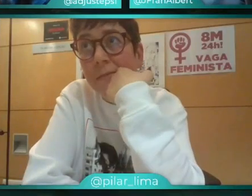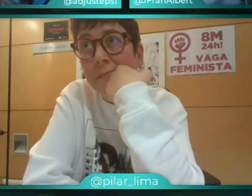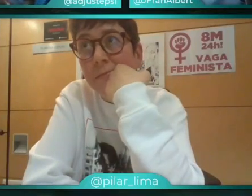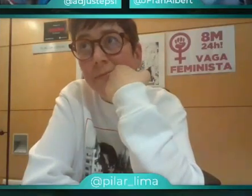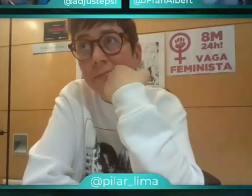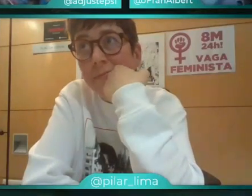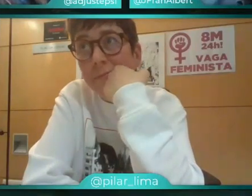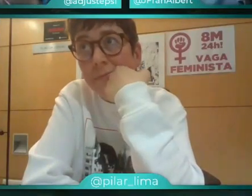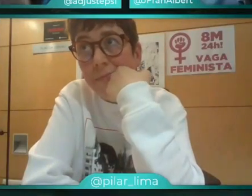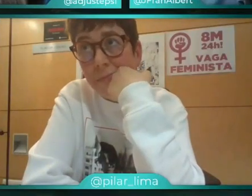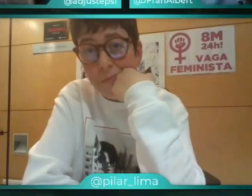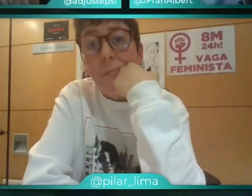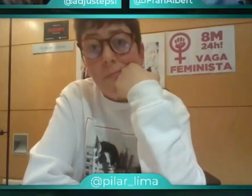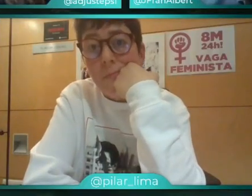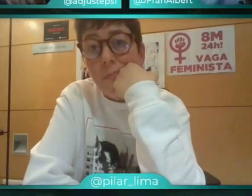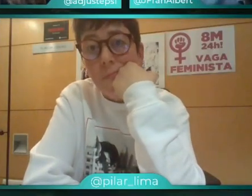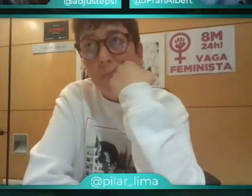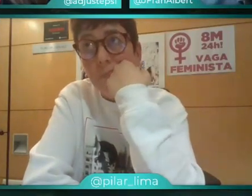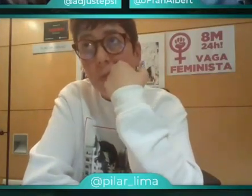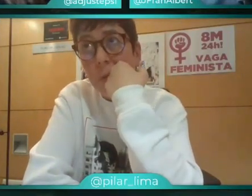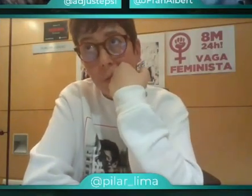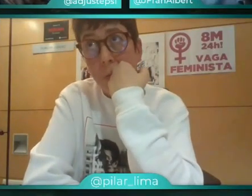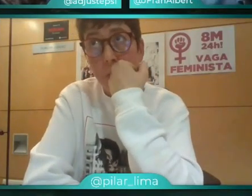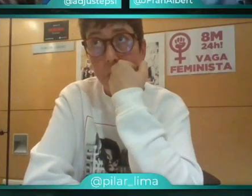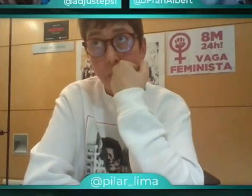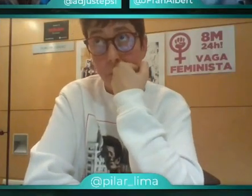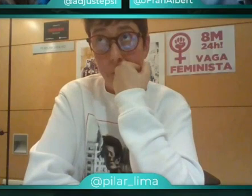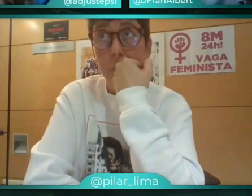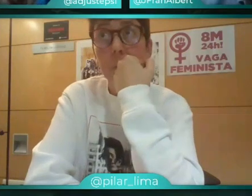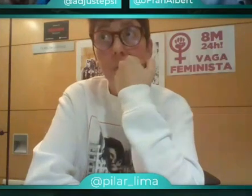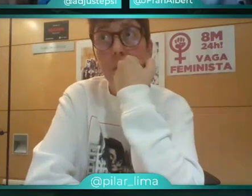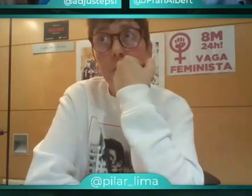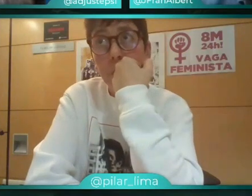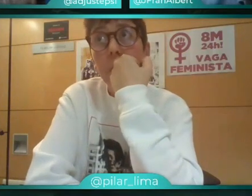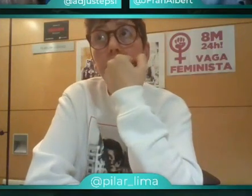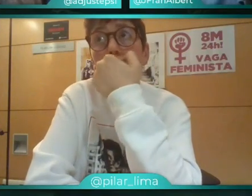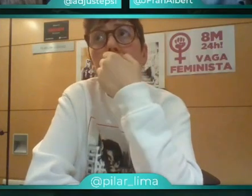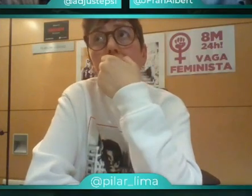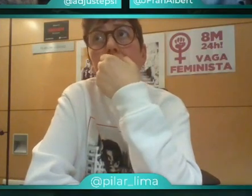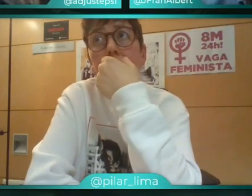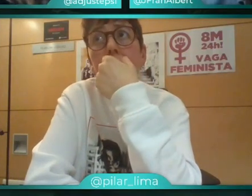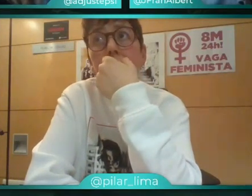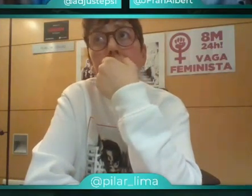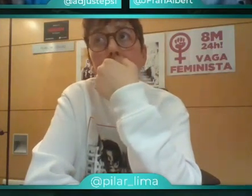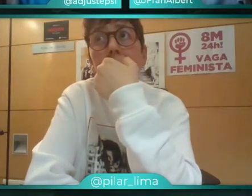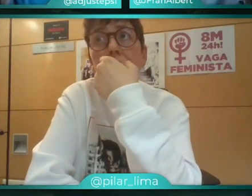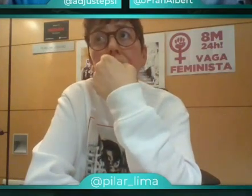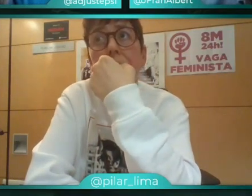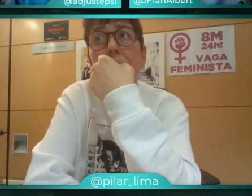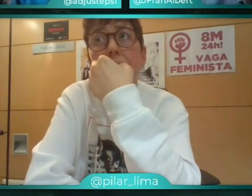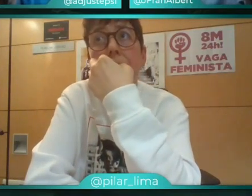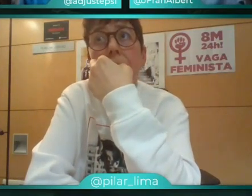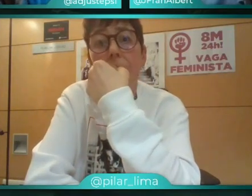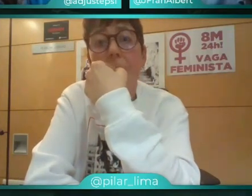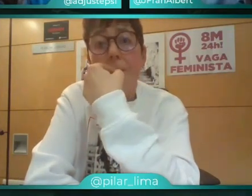denunciamos sabemos De dónde viene Por qué se hace y con qué objetivo Cómo se responde que eso me parece un punto